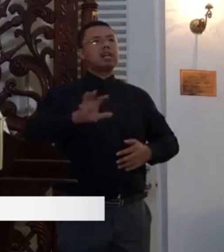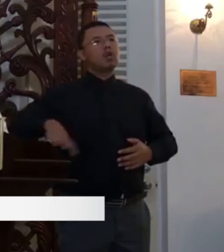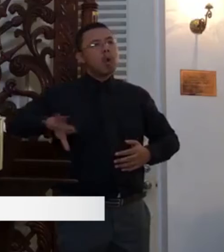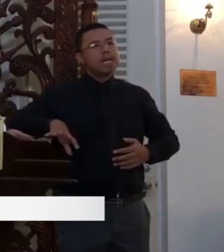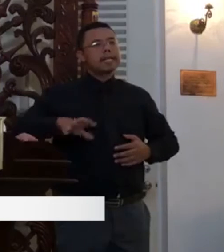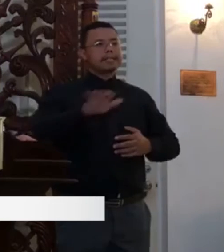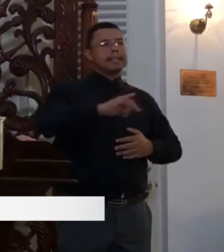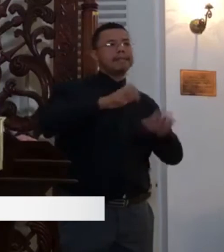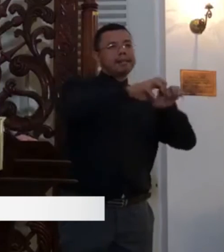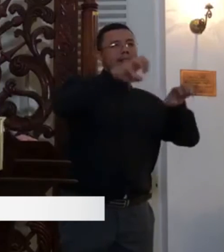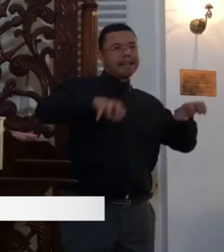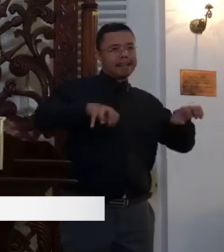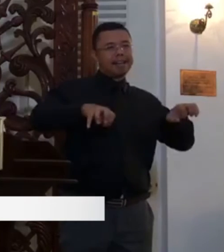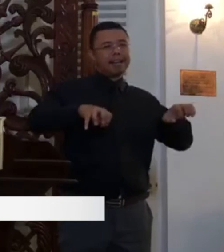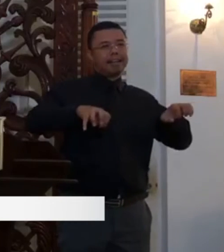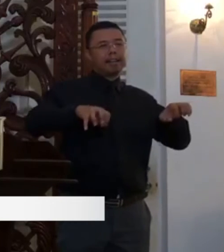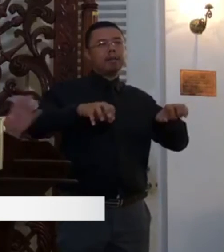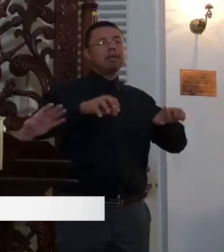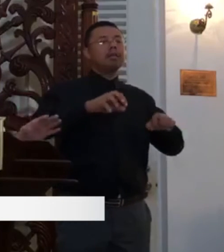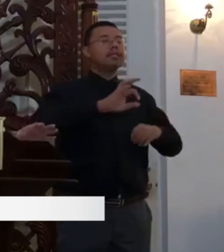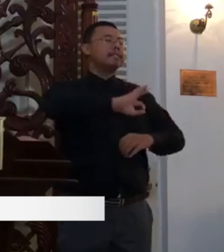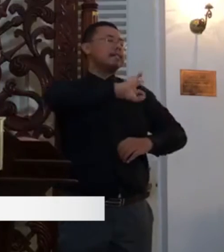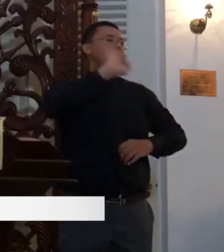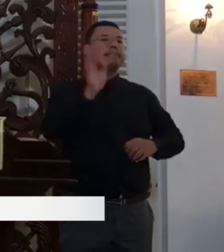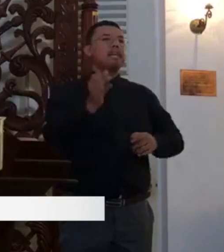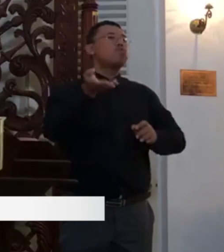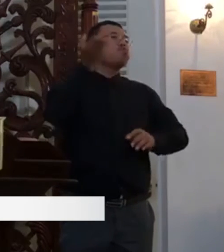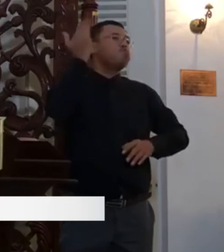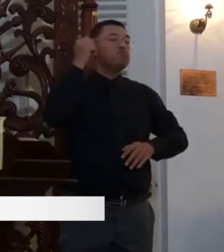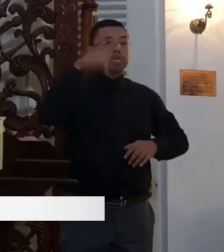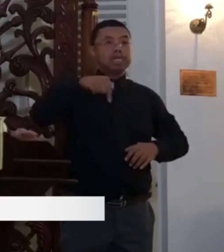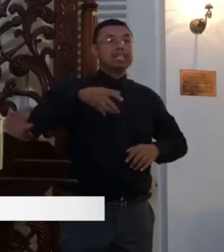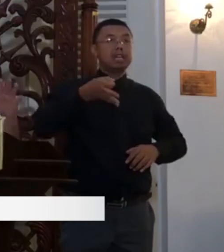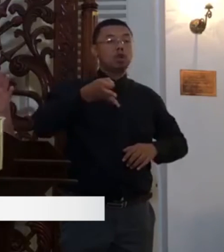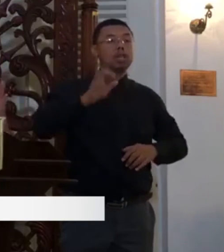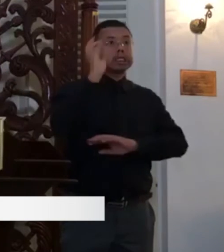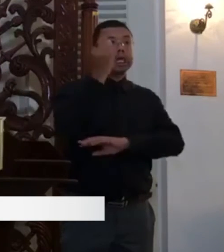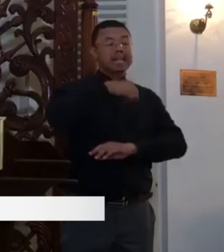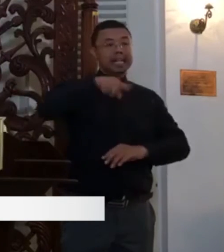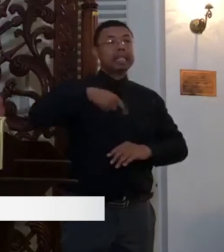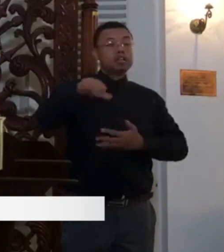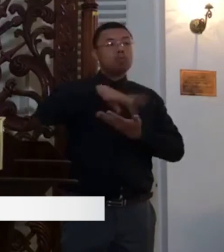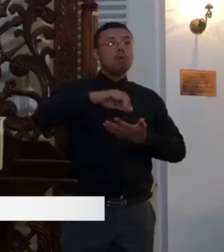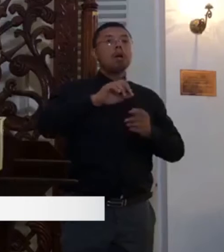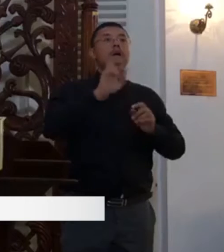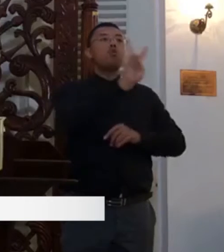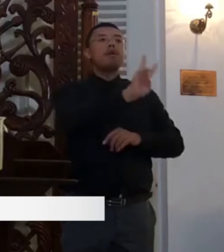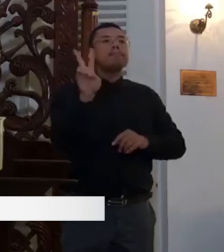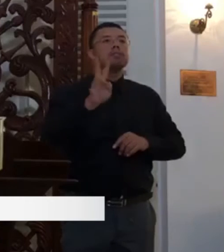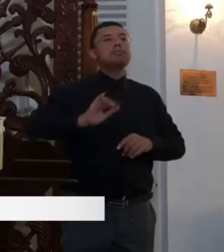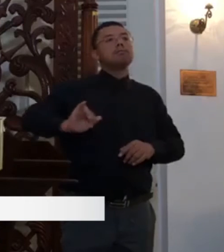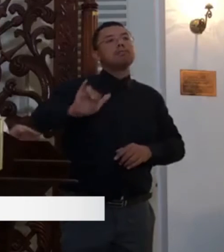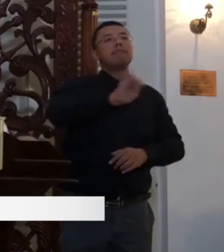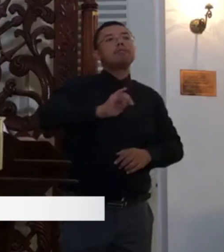bersama dengan tetangga. Belum pernah terjadi sebelumnya di kota ini, bahwa kita semua selama 2 minggu